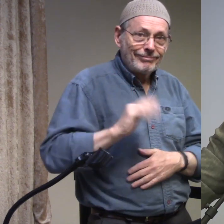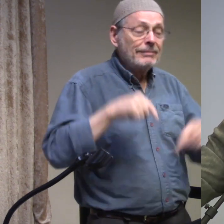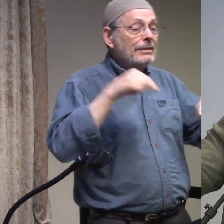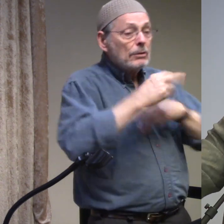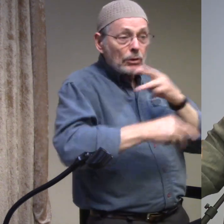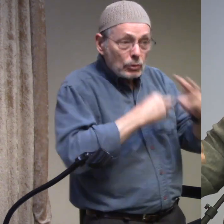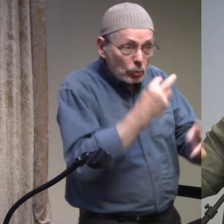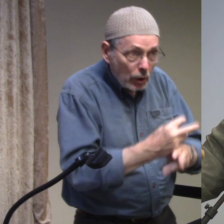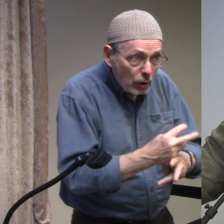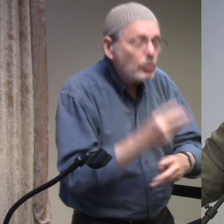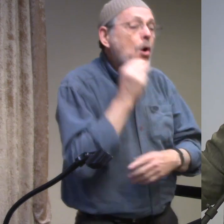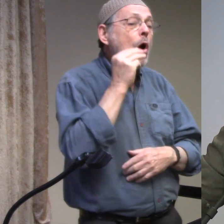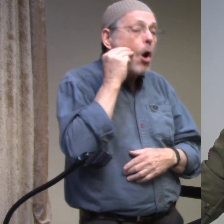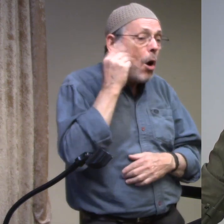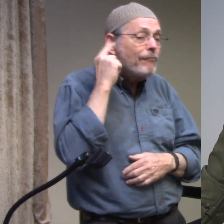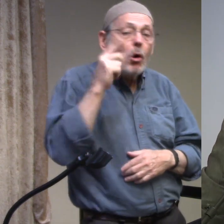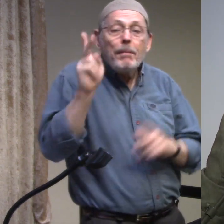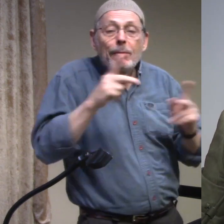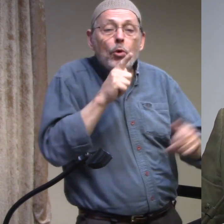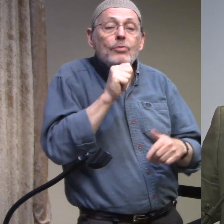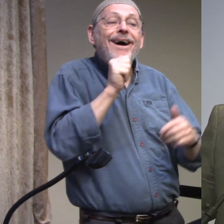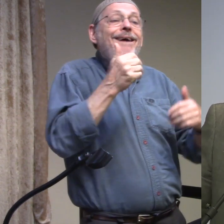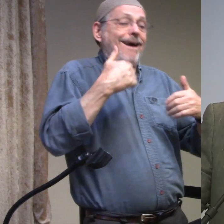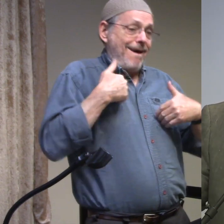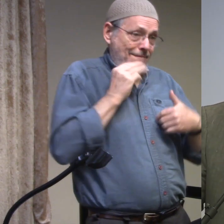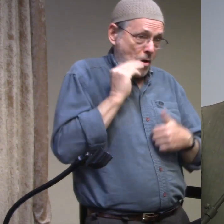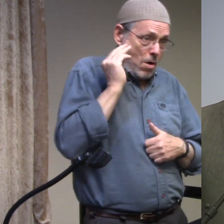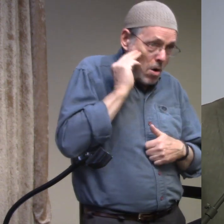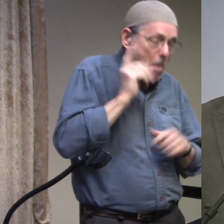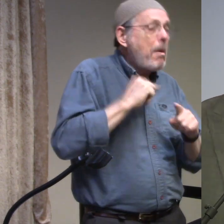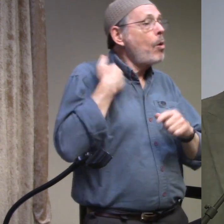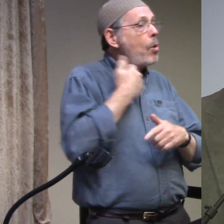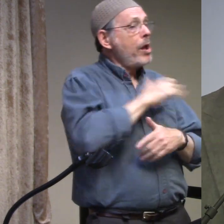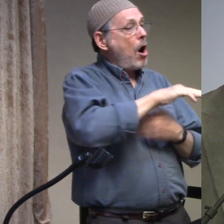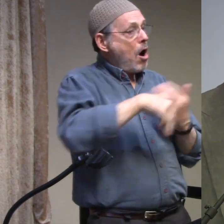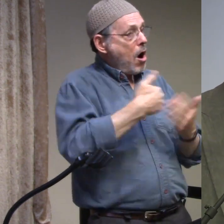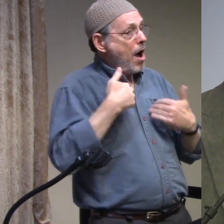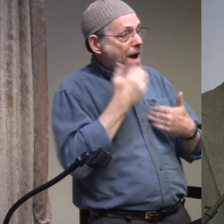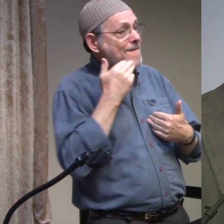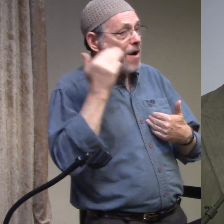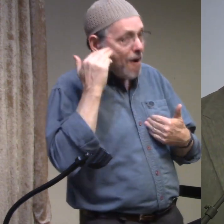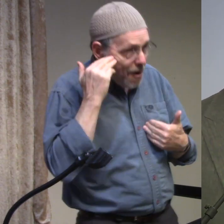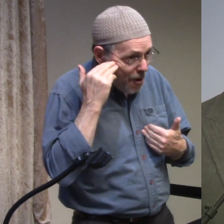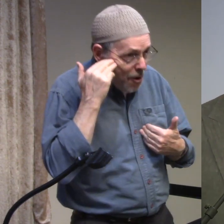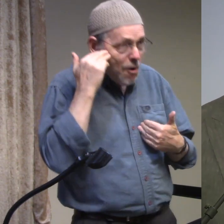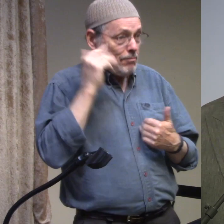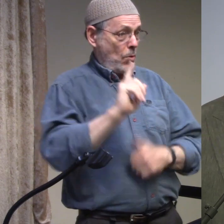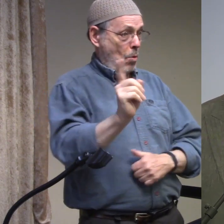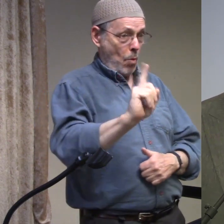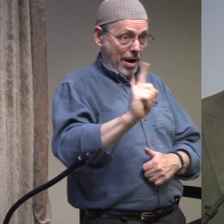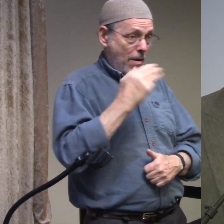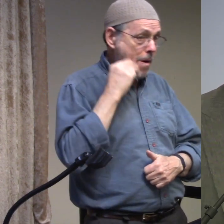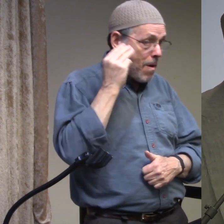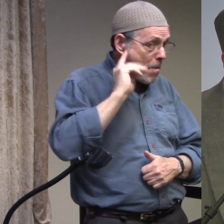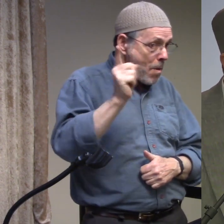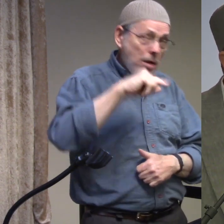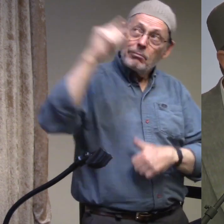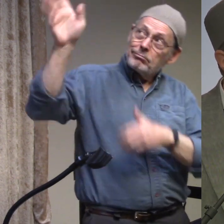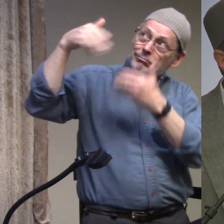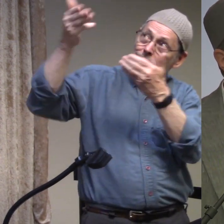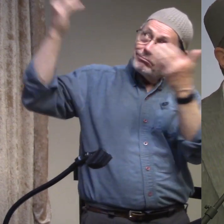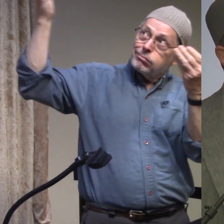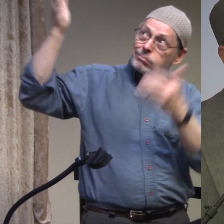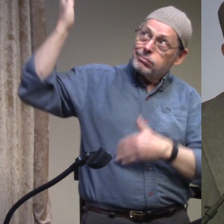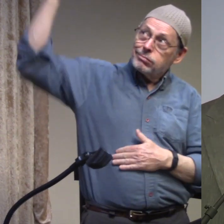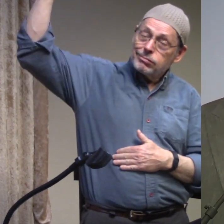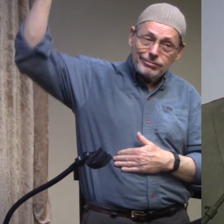world is a home for the one that doesn't have a home. But we all have a home in paradise. وَلَهَا يَجْمَعُ